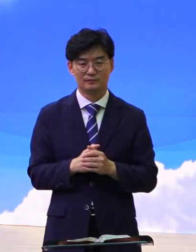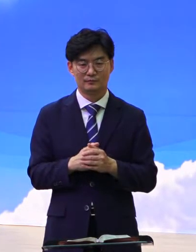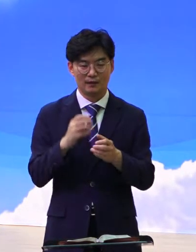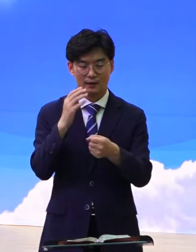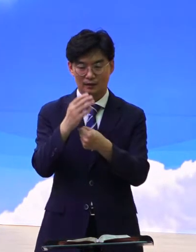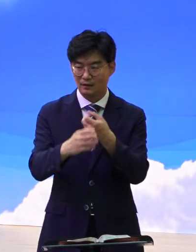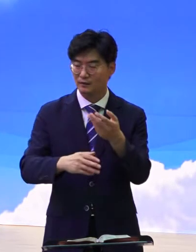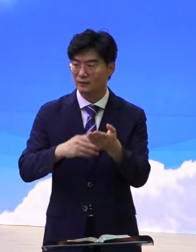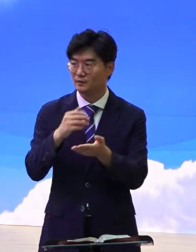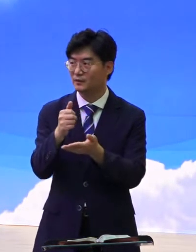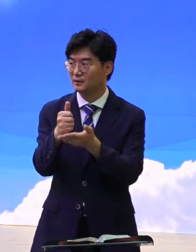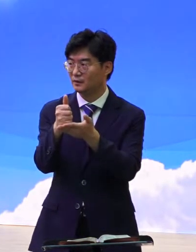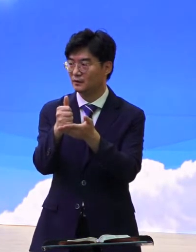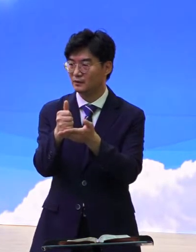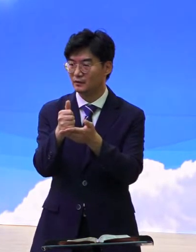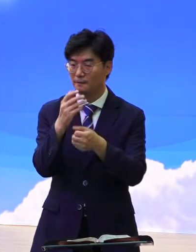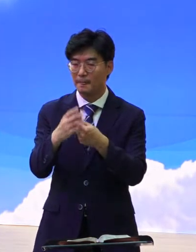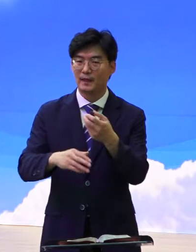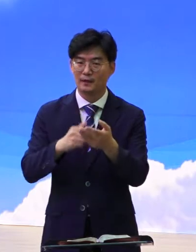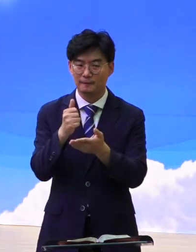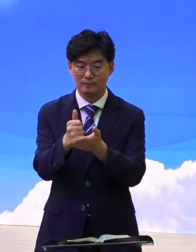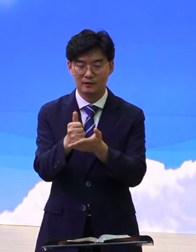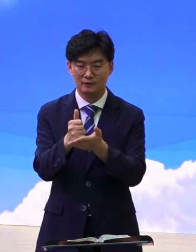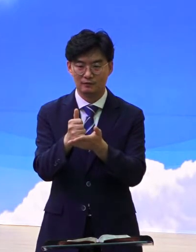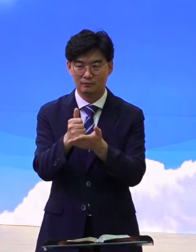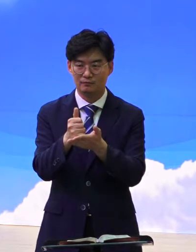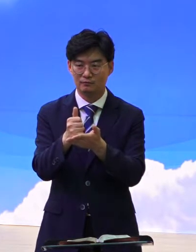하나님이 우리 자신을 돌아보라고,